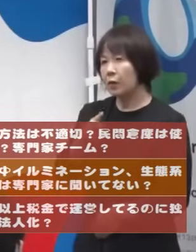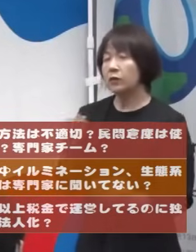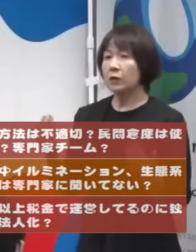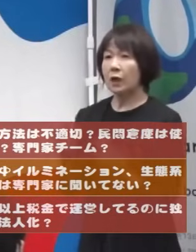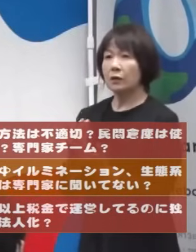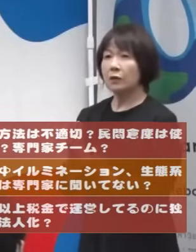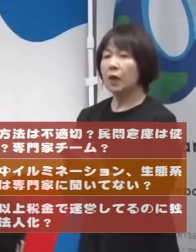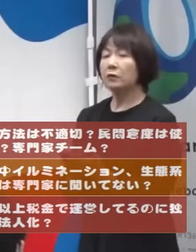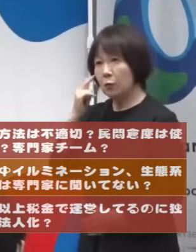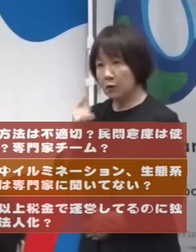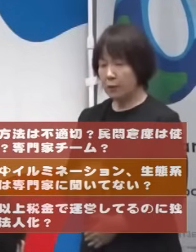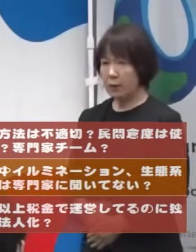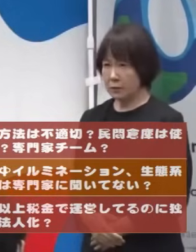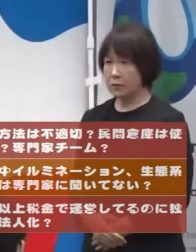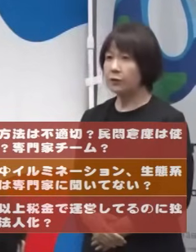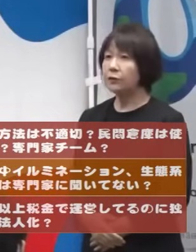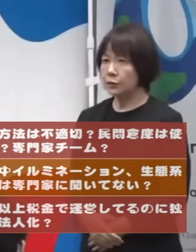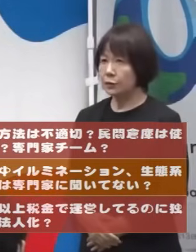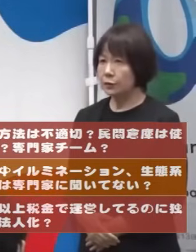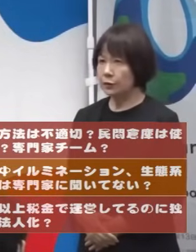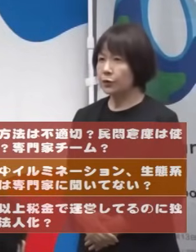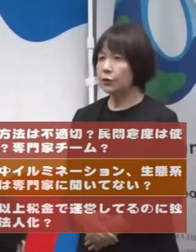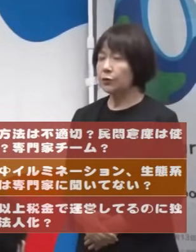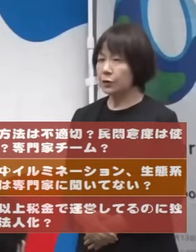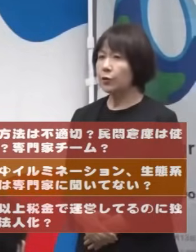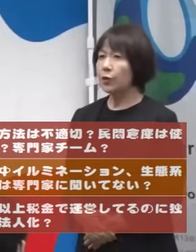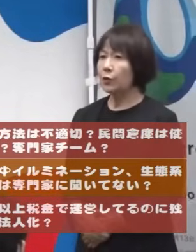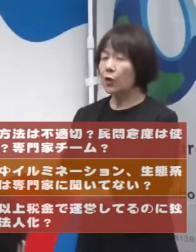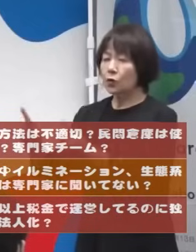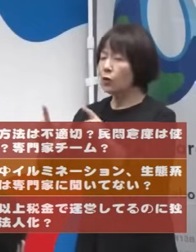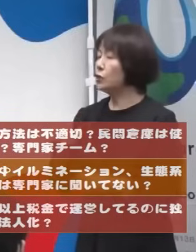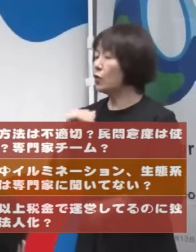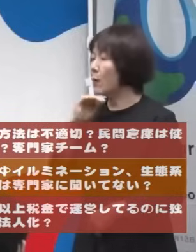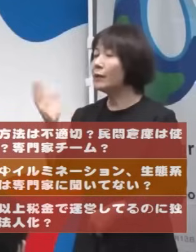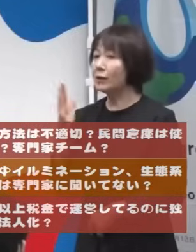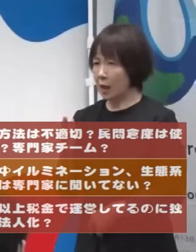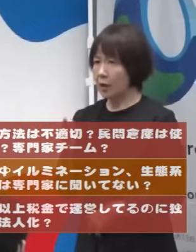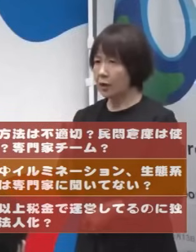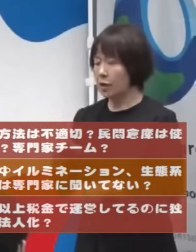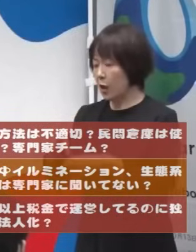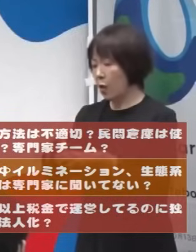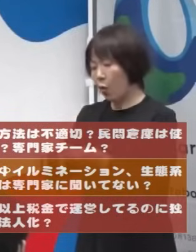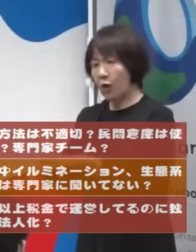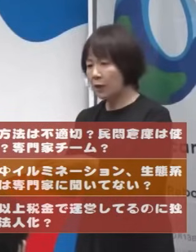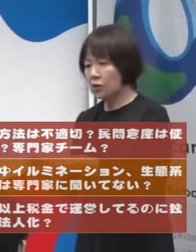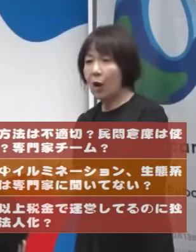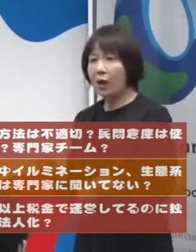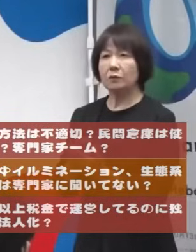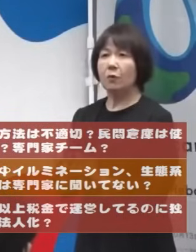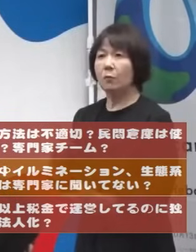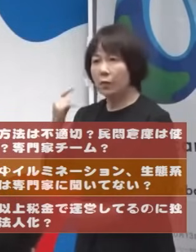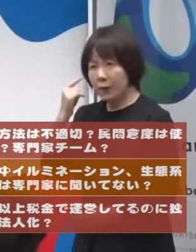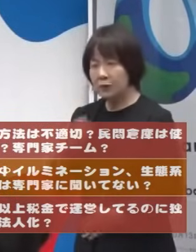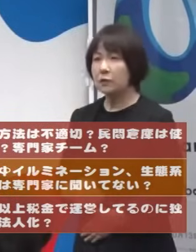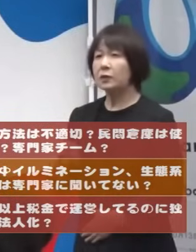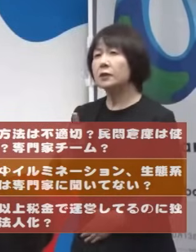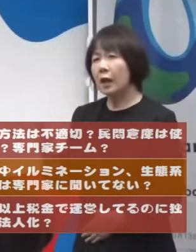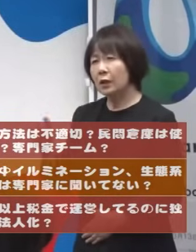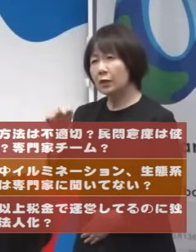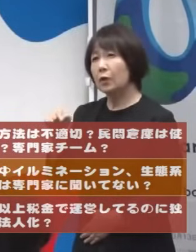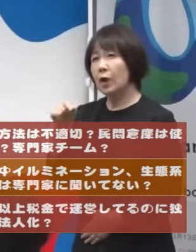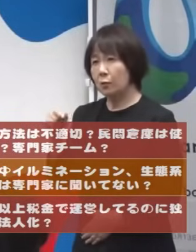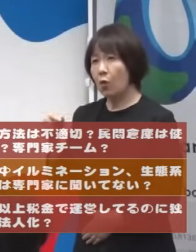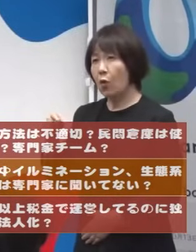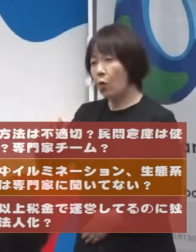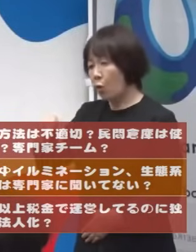ることになると思います。なのでこの答申を、待たずして保管場所は変更するということになります。ただそこもやはり